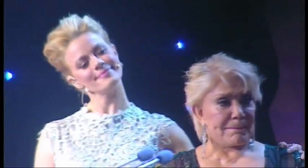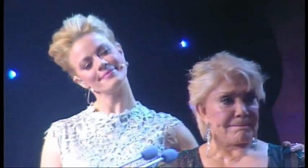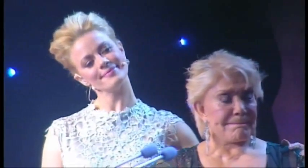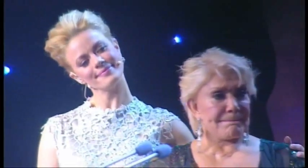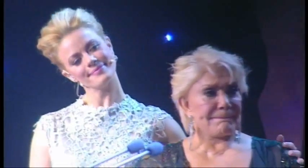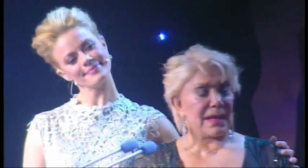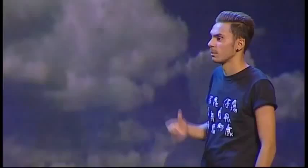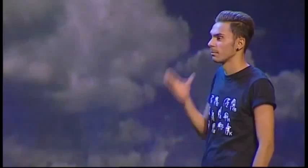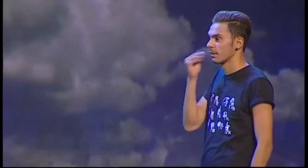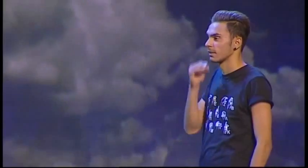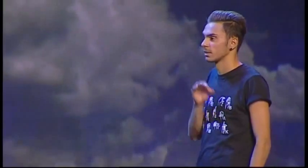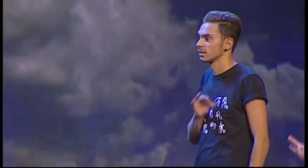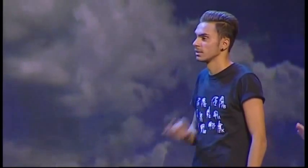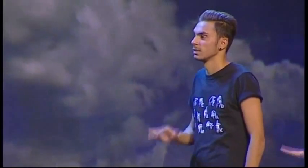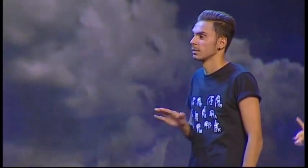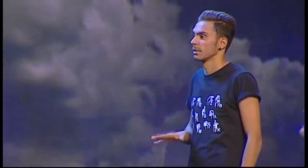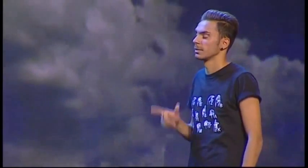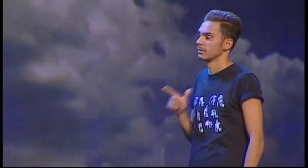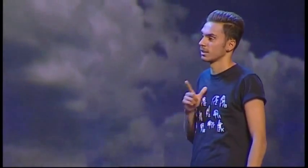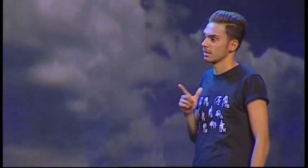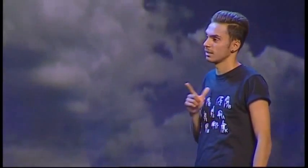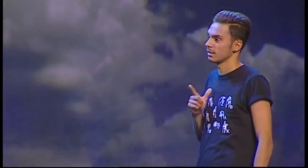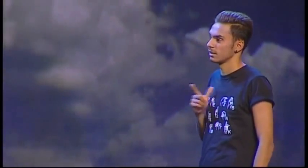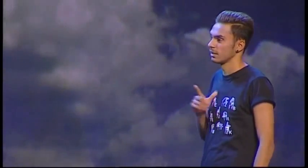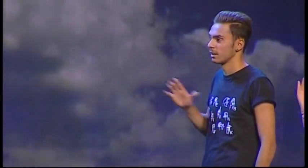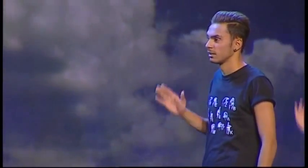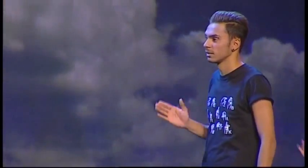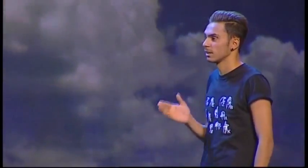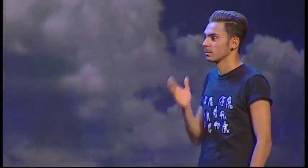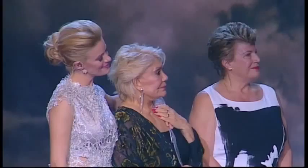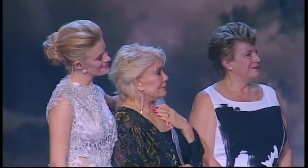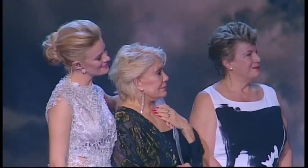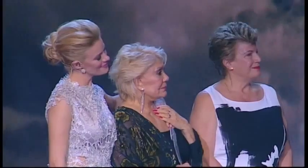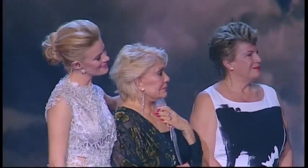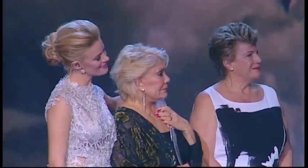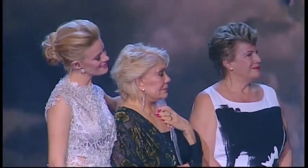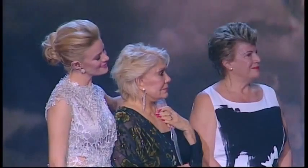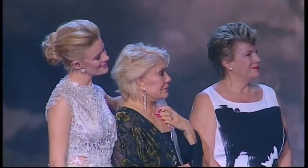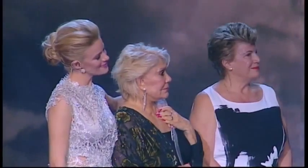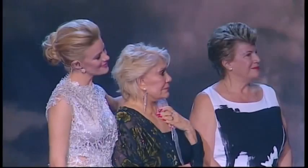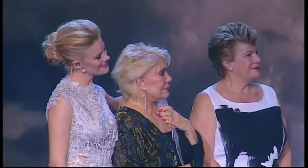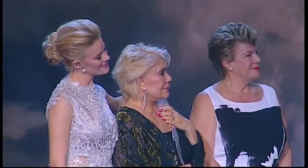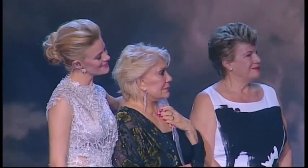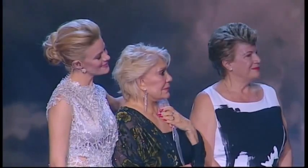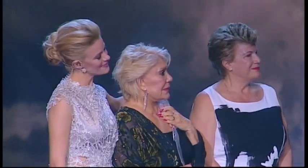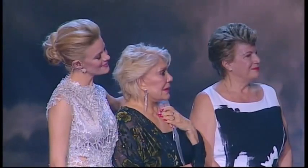Εγώ έχω μάθει σαν παιδί να λαχταρώ, να'ρθουν τα καλοκαίρια.